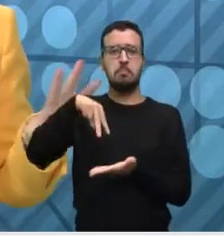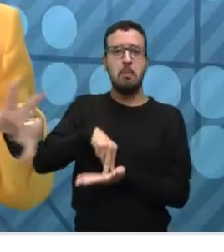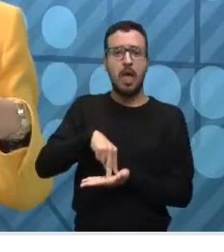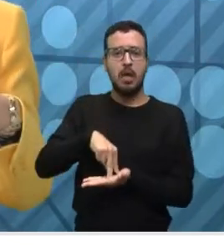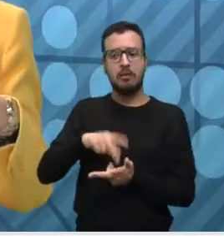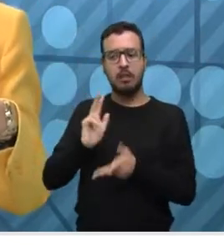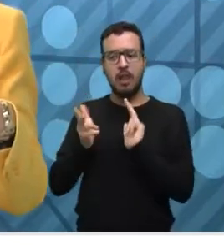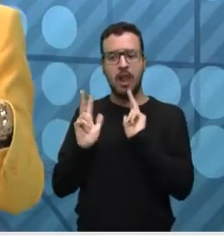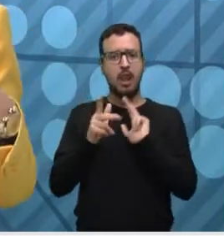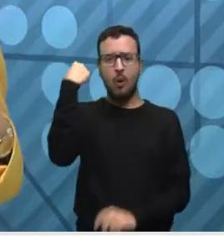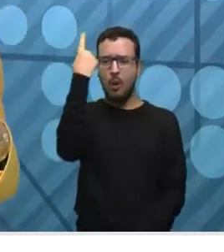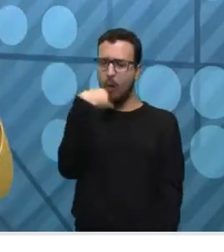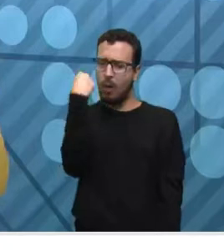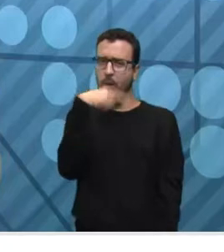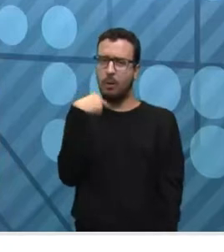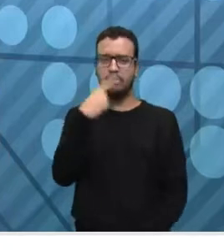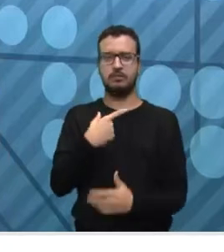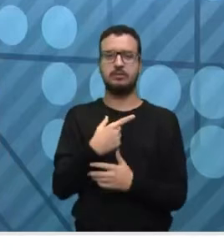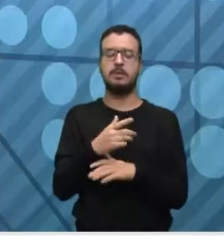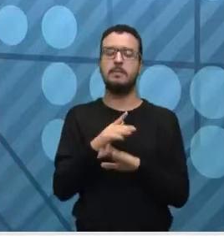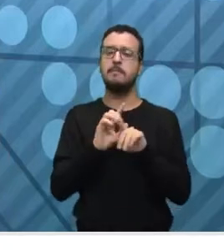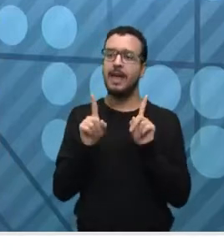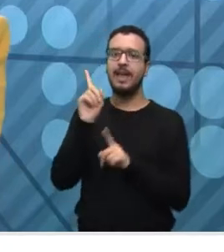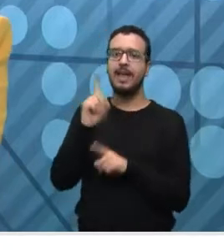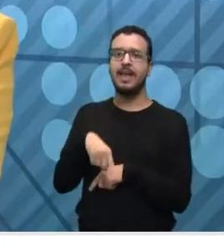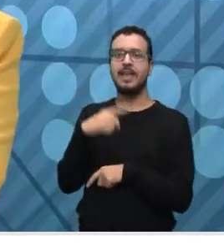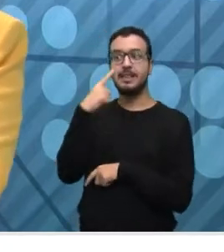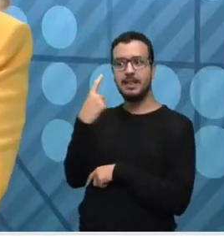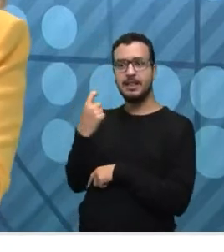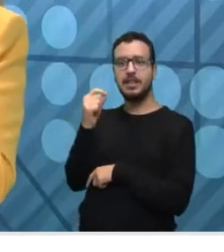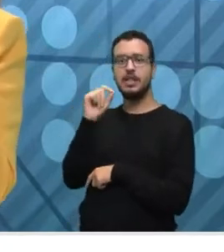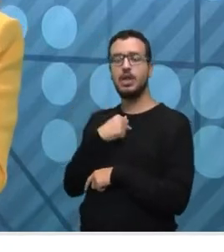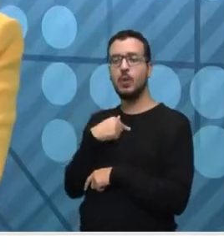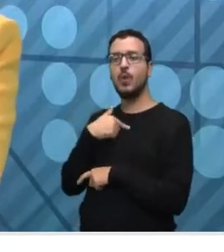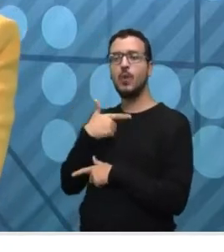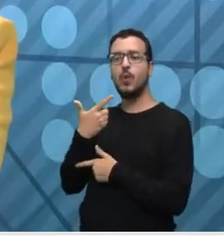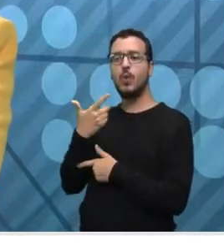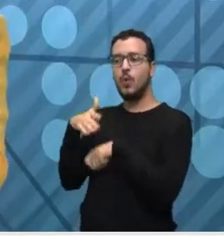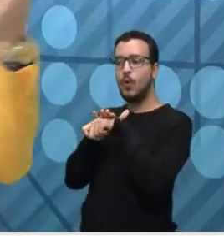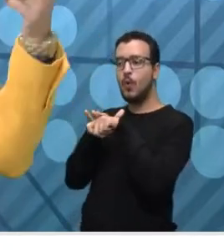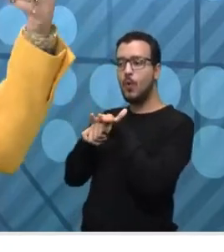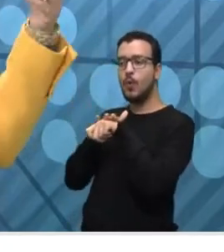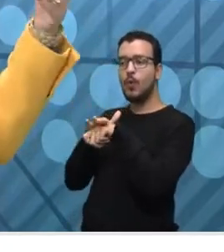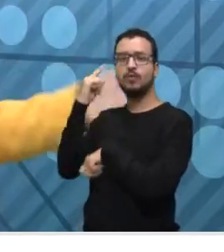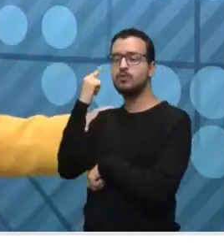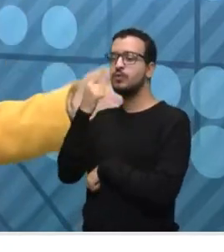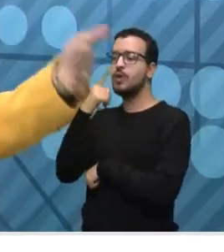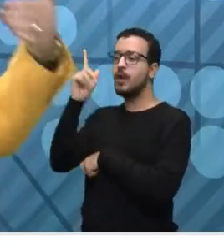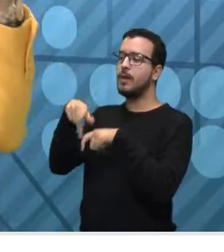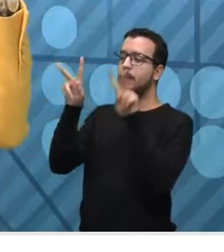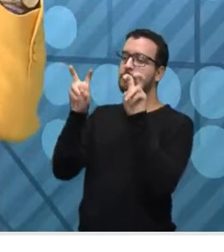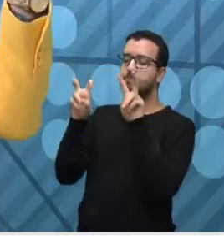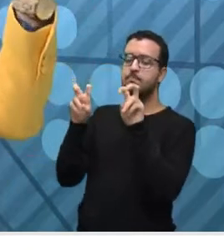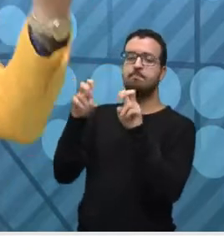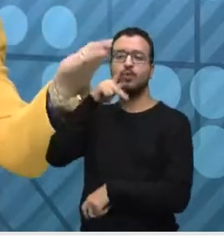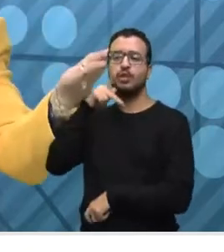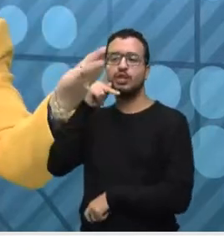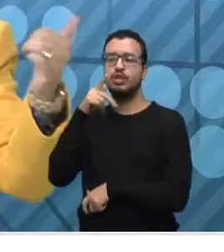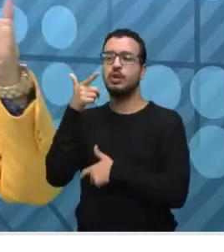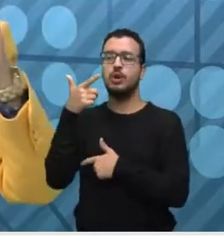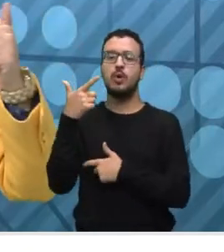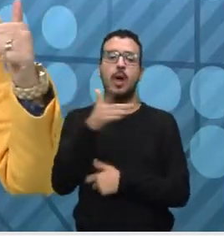pé. Mas é interessante que eu posso conversar com um surdo aqui sobre política, o meu amigo conversa sobre religião, o outro